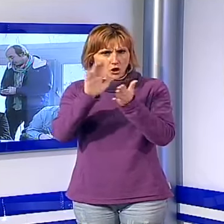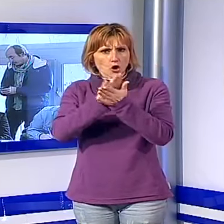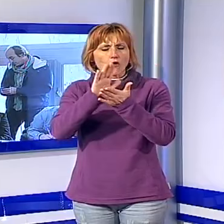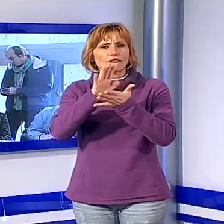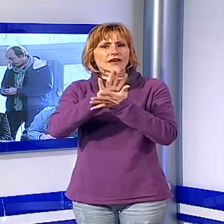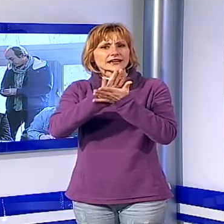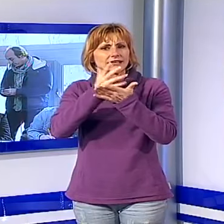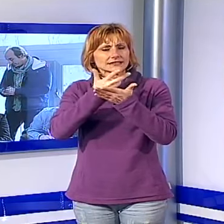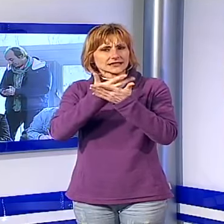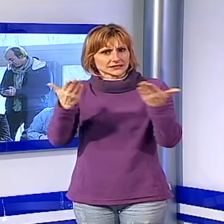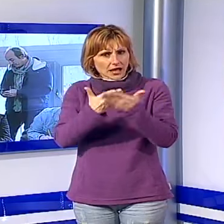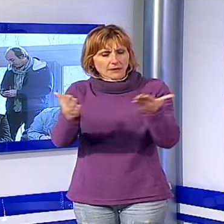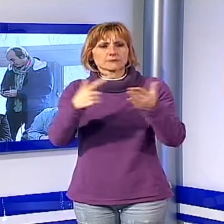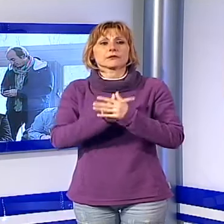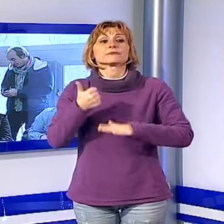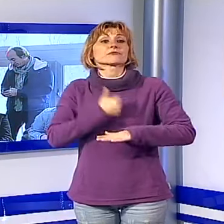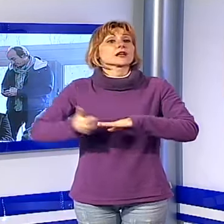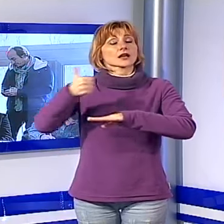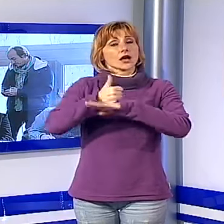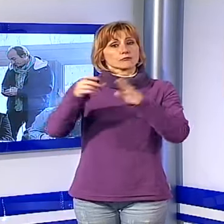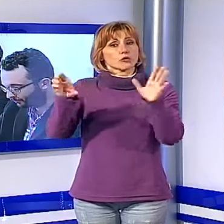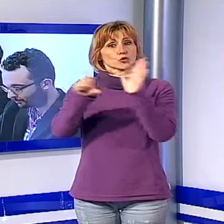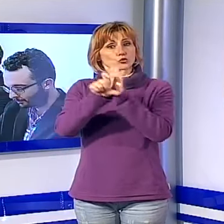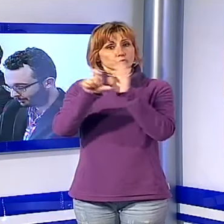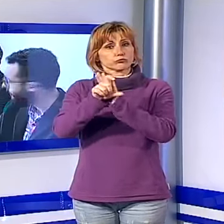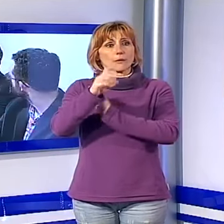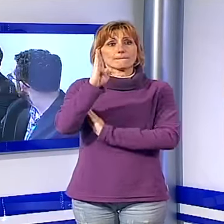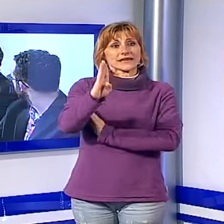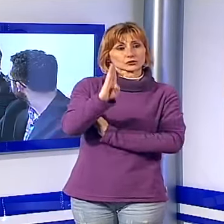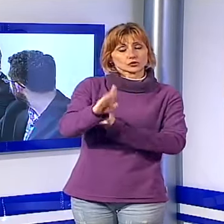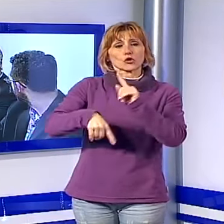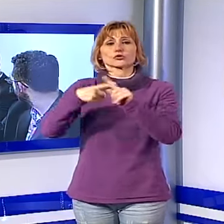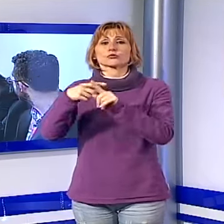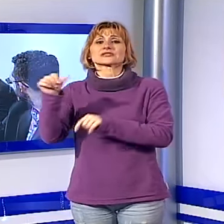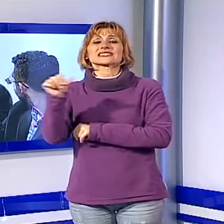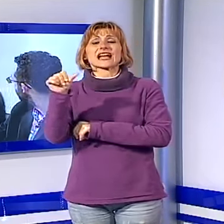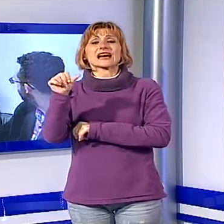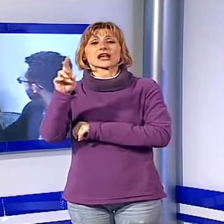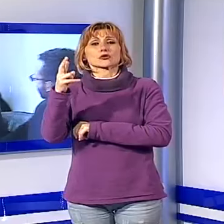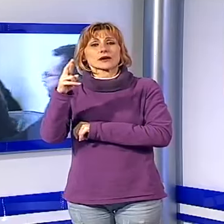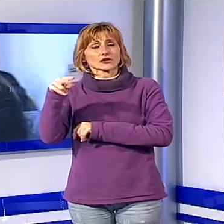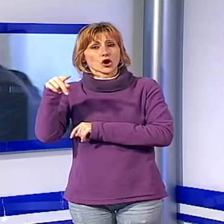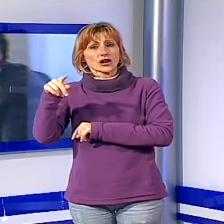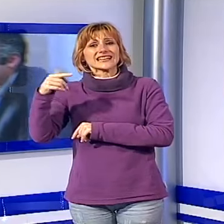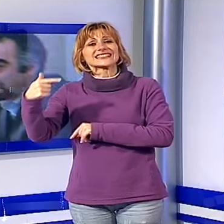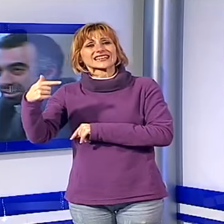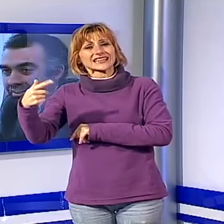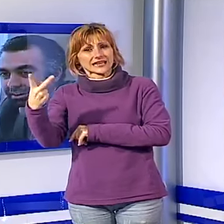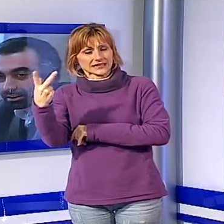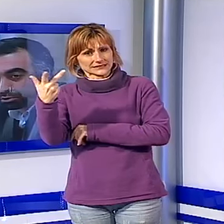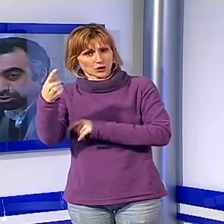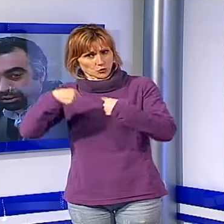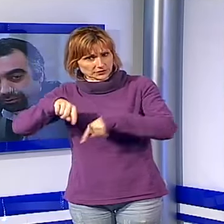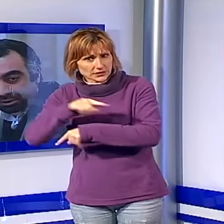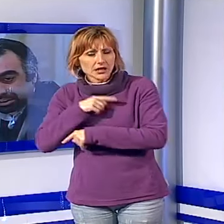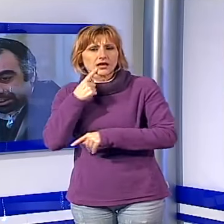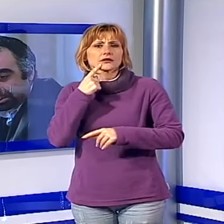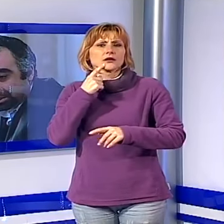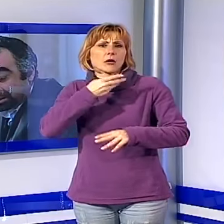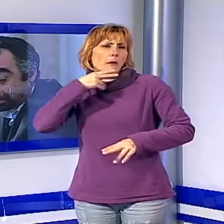consiglio comunale, Massimiliano Bertoni, ed i consiglieri Sara Romagnoli ed Alfredo Trinchese hanno affondato i colpi contro un